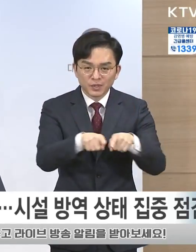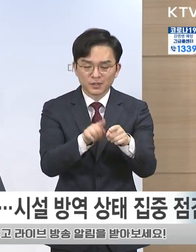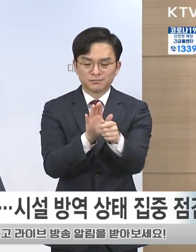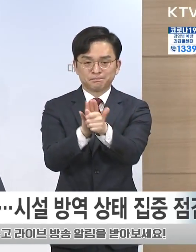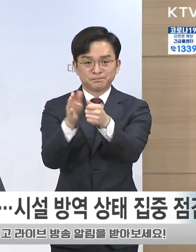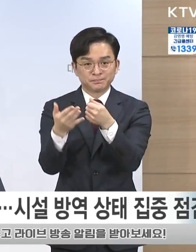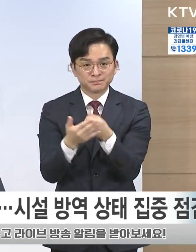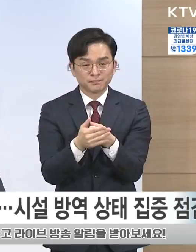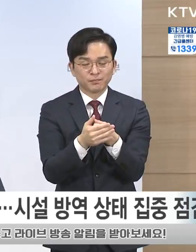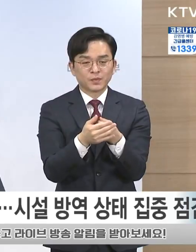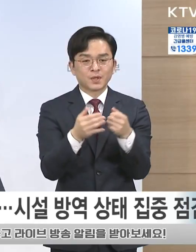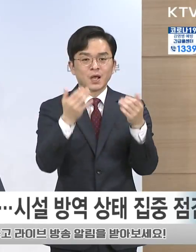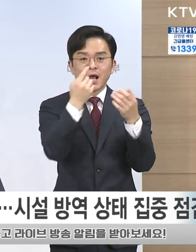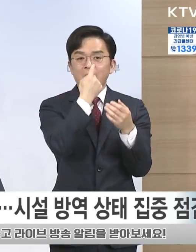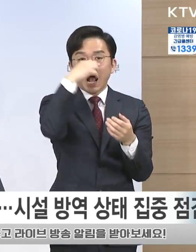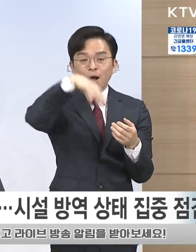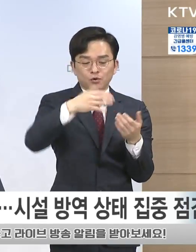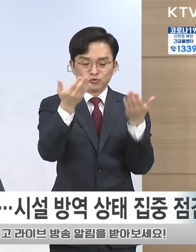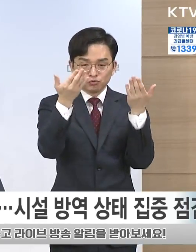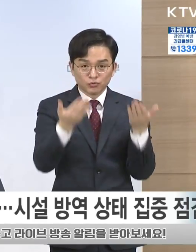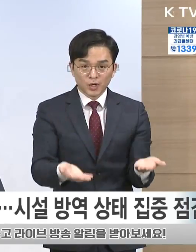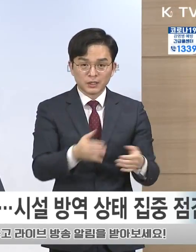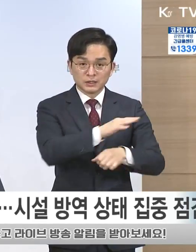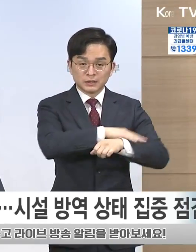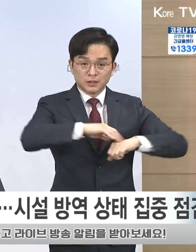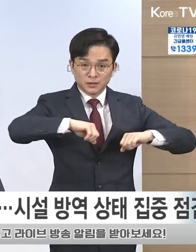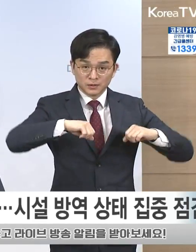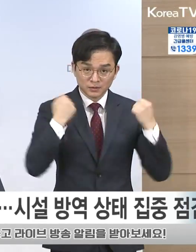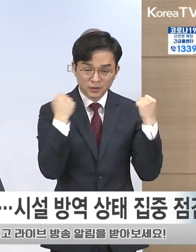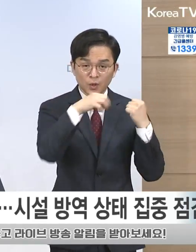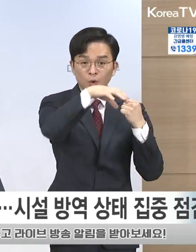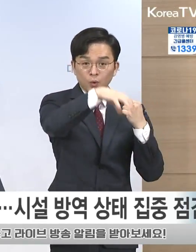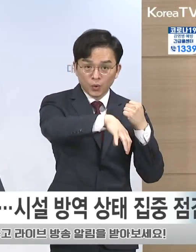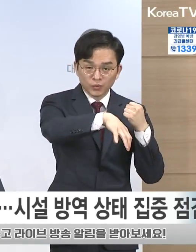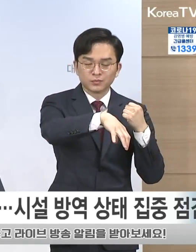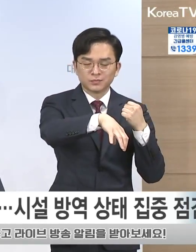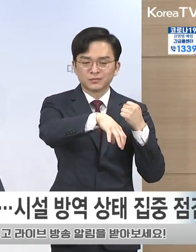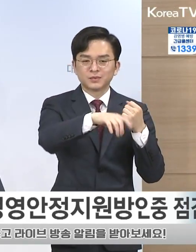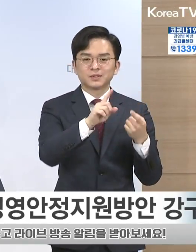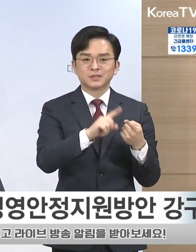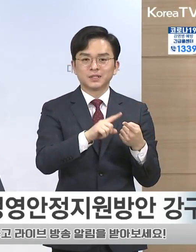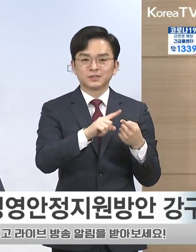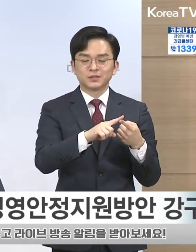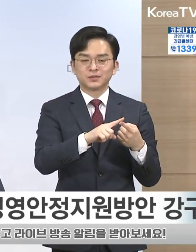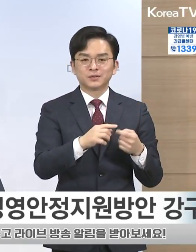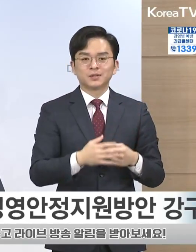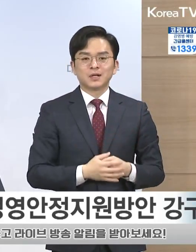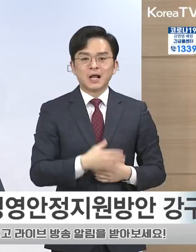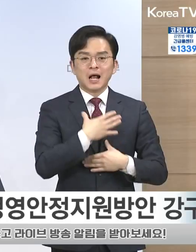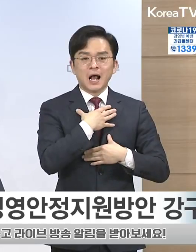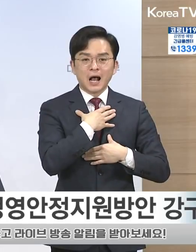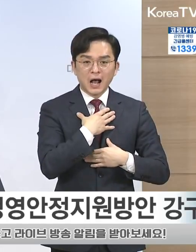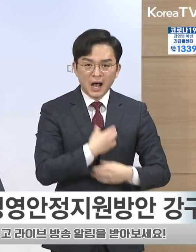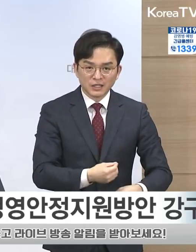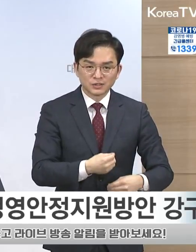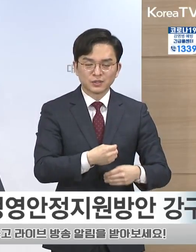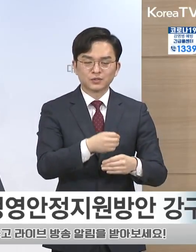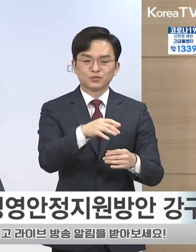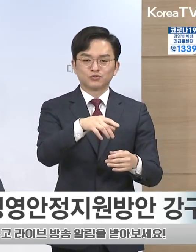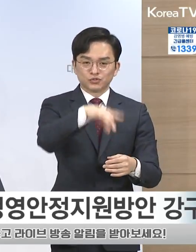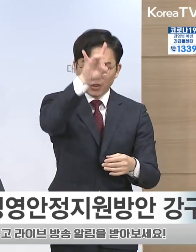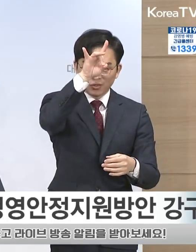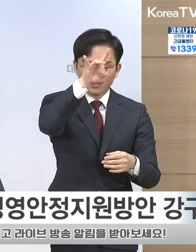휴원에 동참한 학원을 대상으로 안전을 우선하는 학원 특례보증 상품을